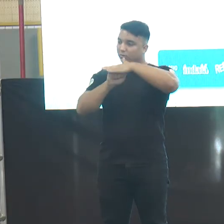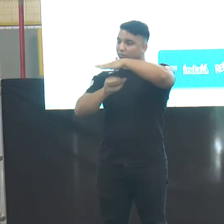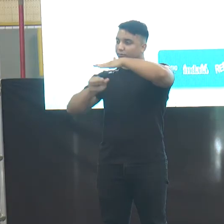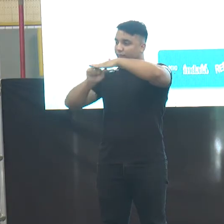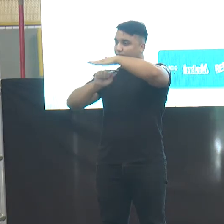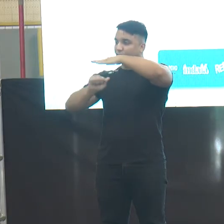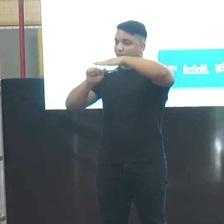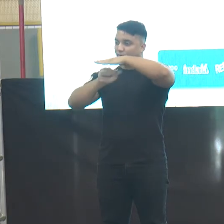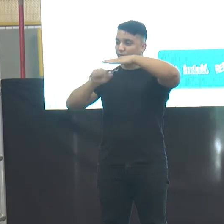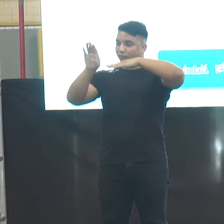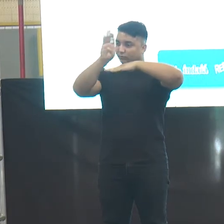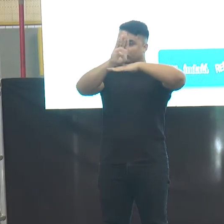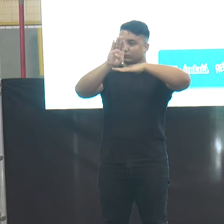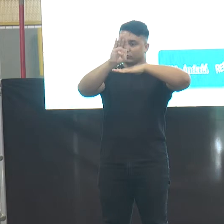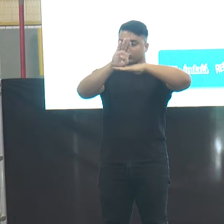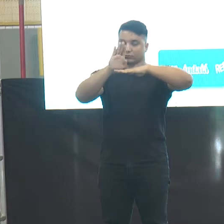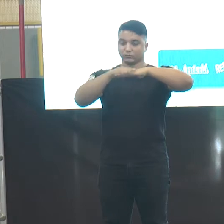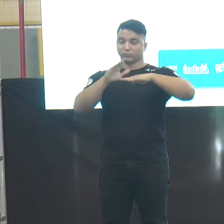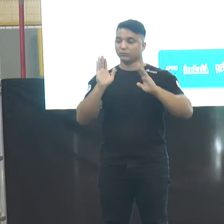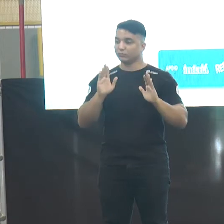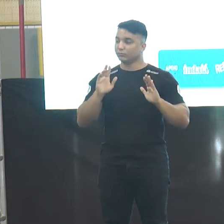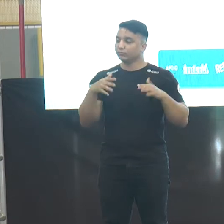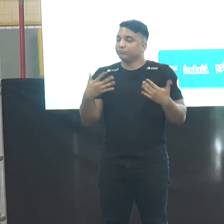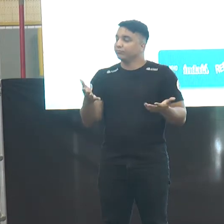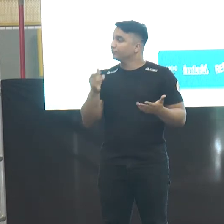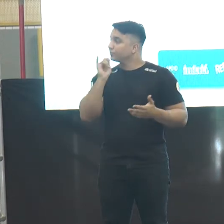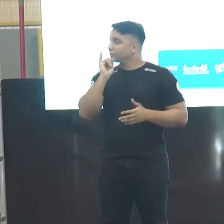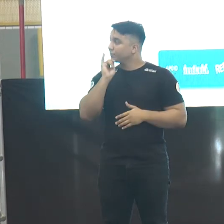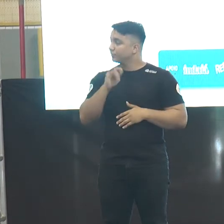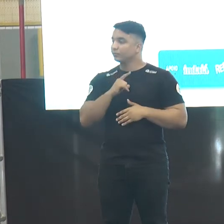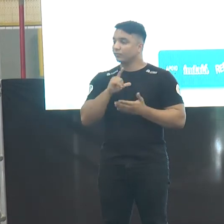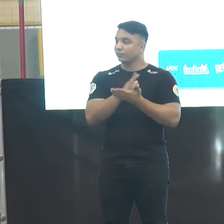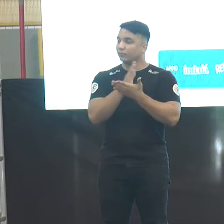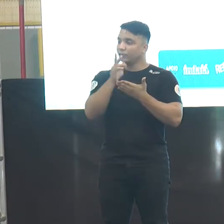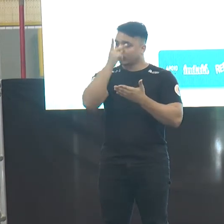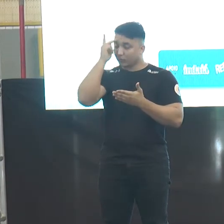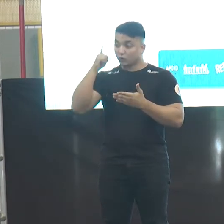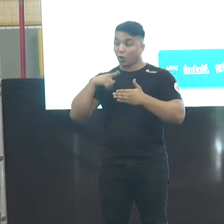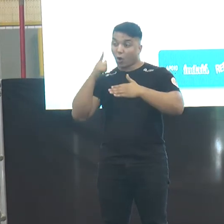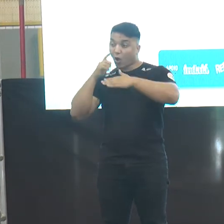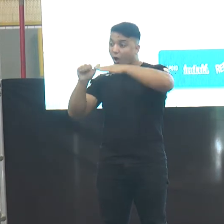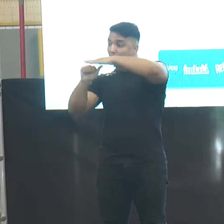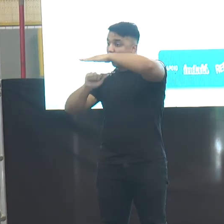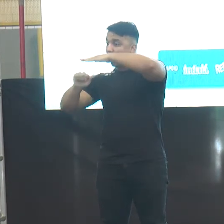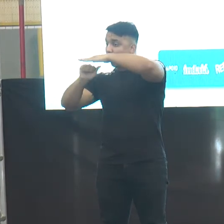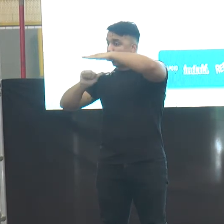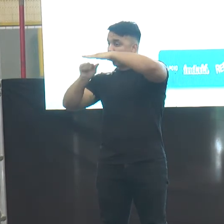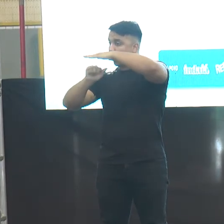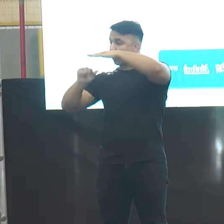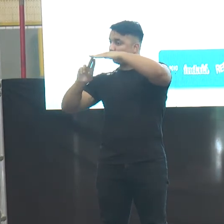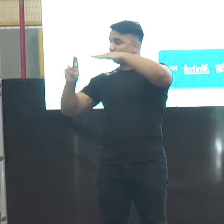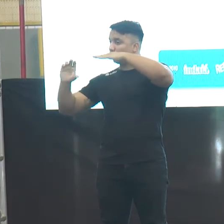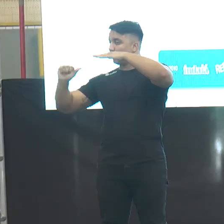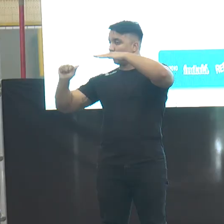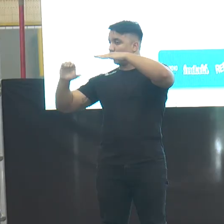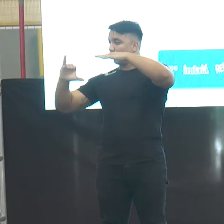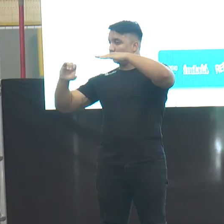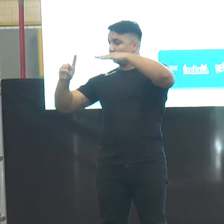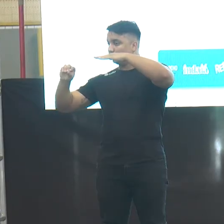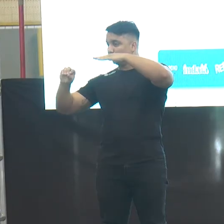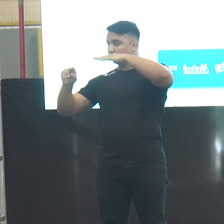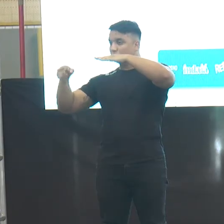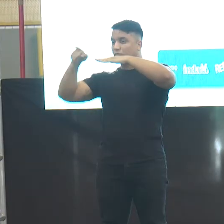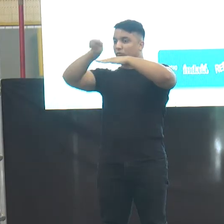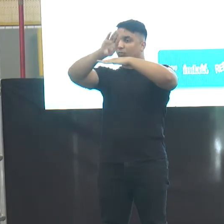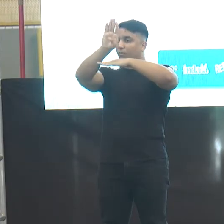agora. E vamos supor que algumas pessoas aqui já sabem, outras não sabem, mas